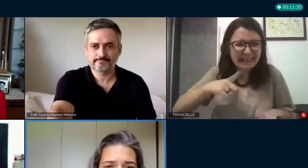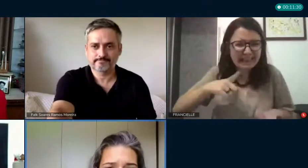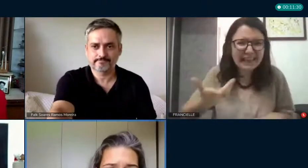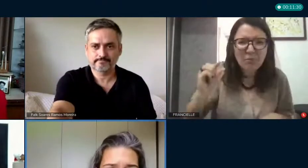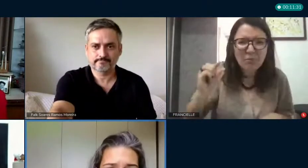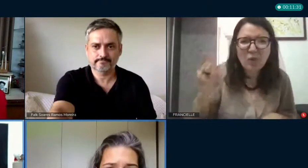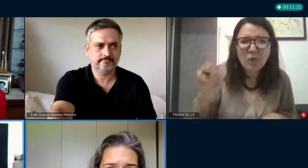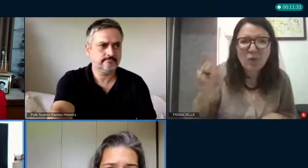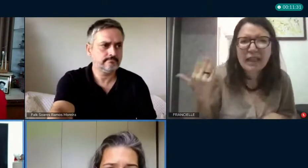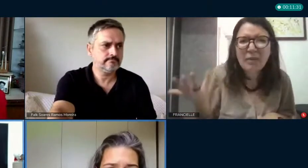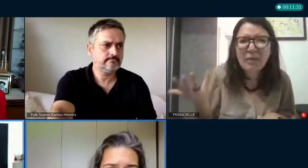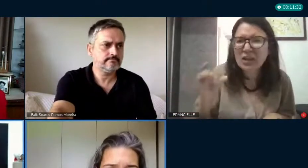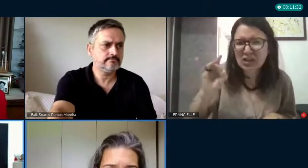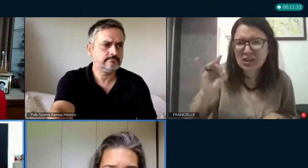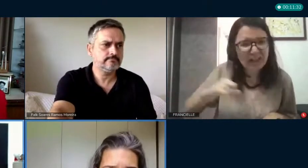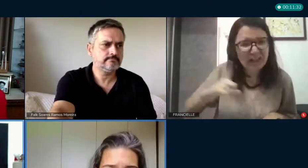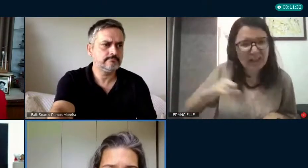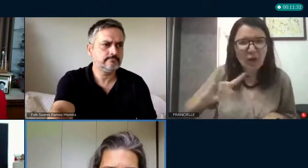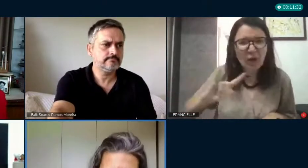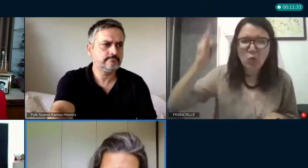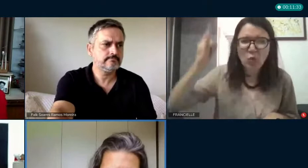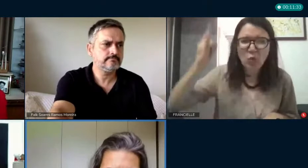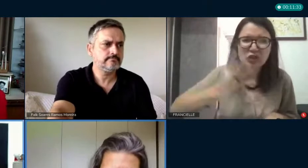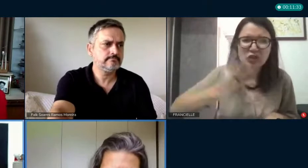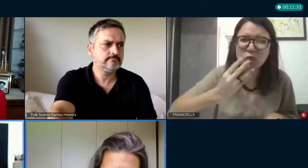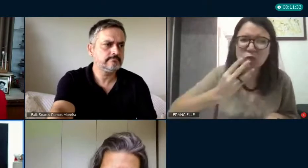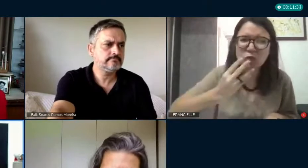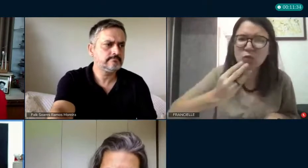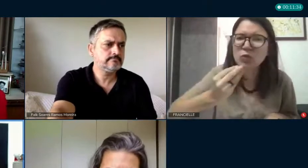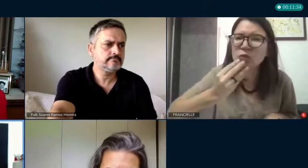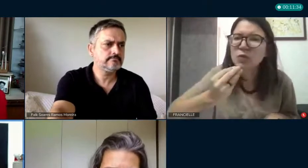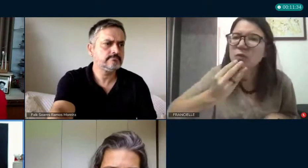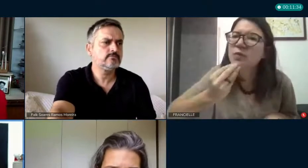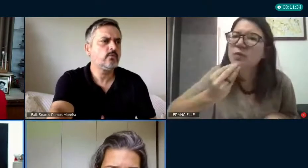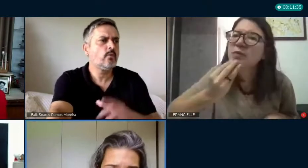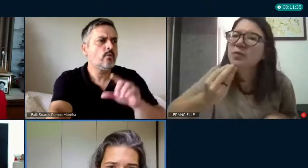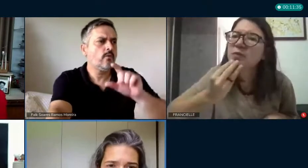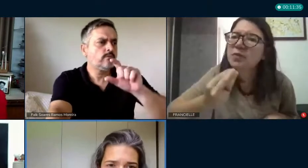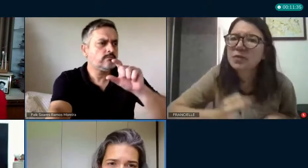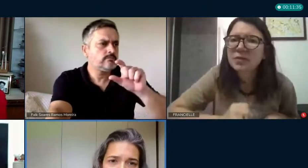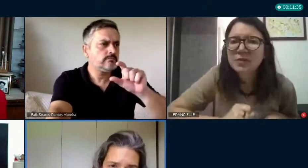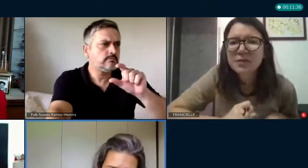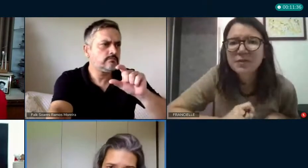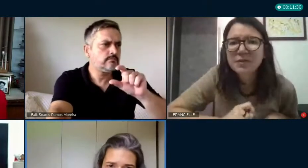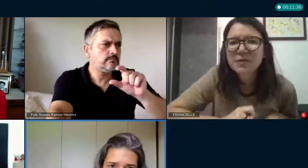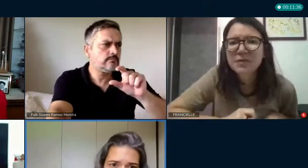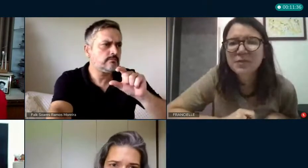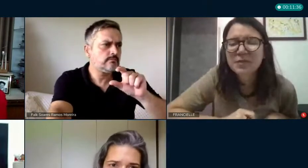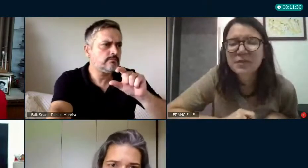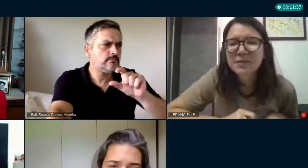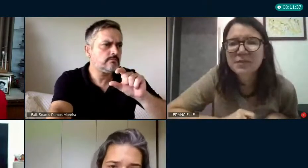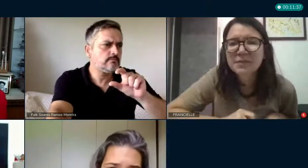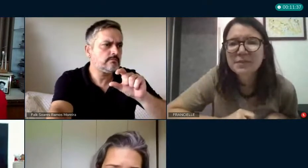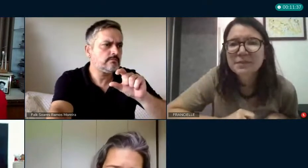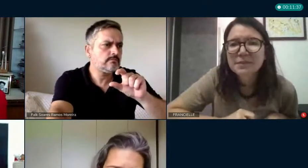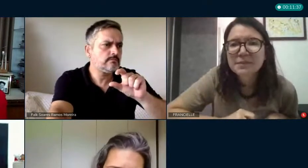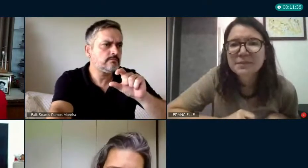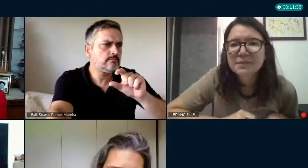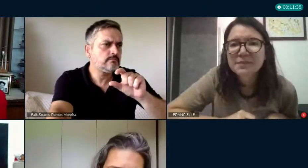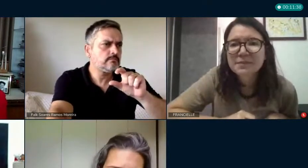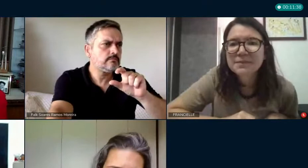Quando você cita Schlier. Uma nova pesquisa... Schlier. De Schiller.